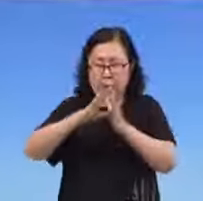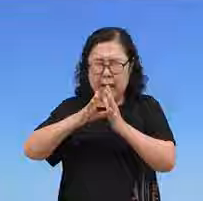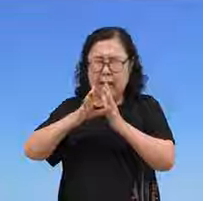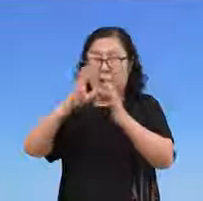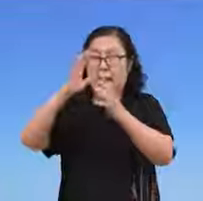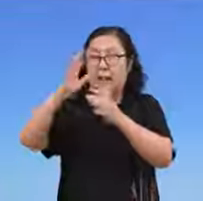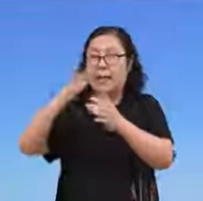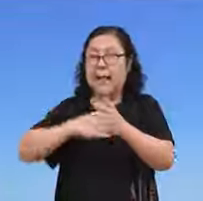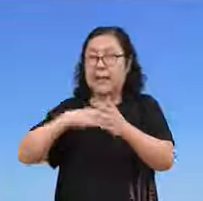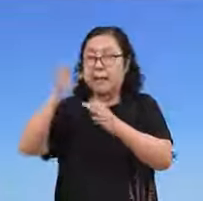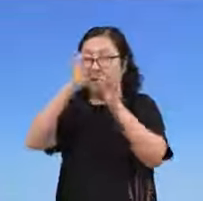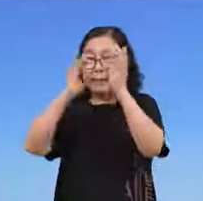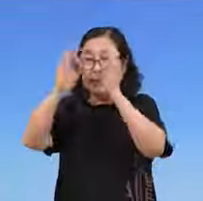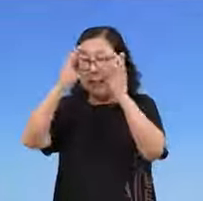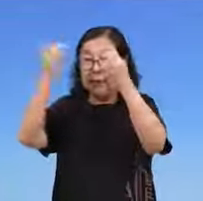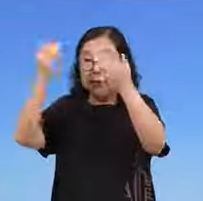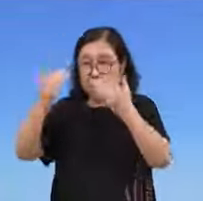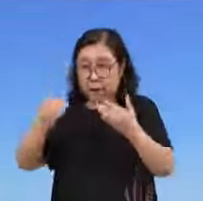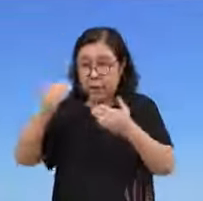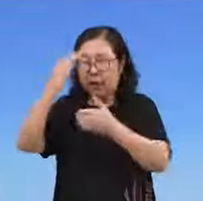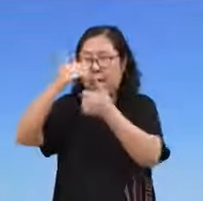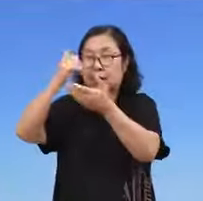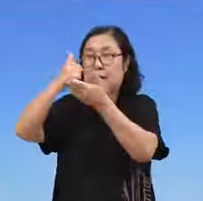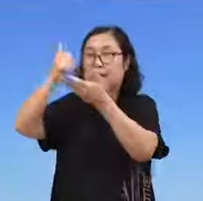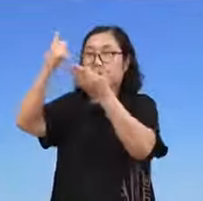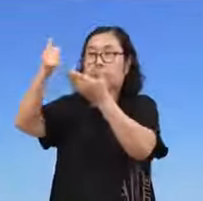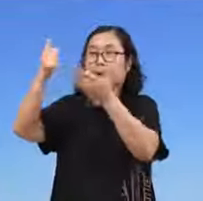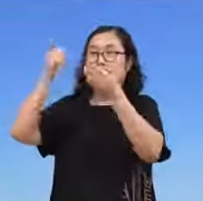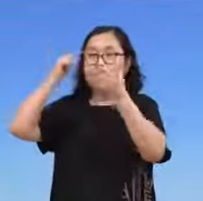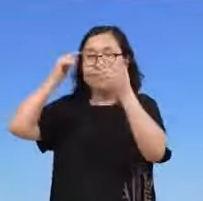찾아주시는 그 하나님께 집중하기.